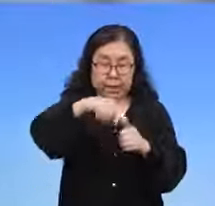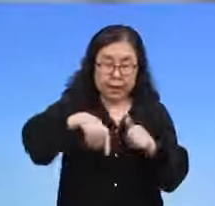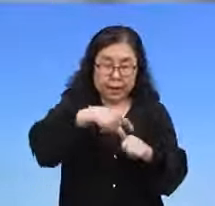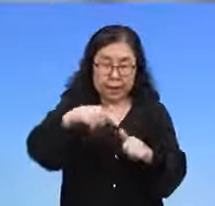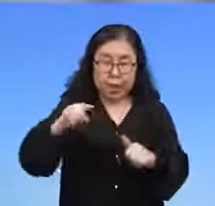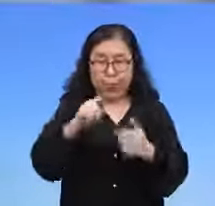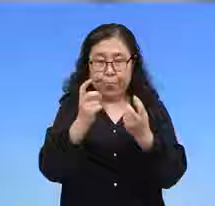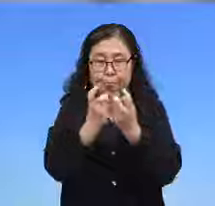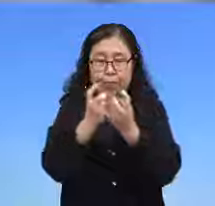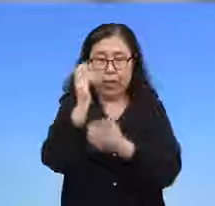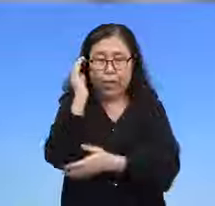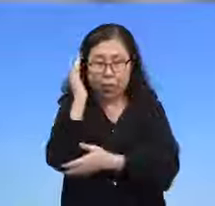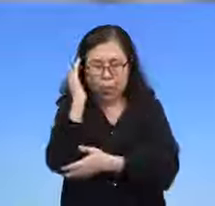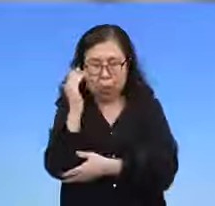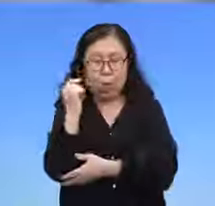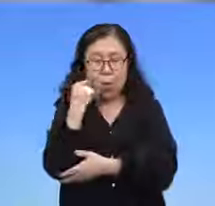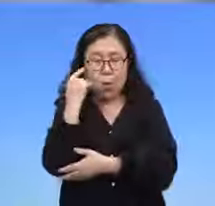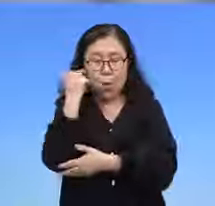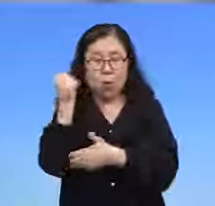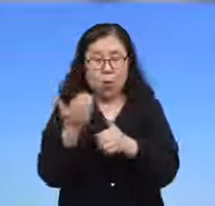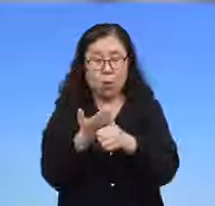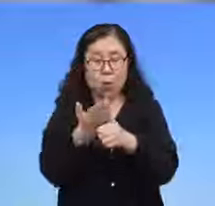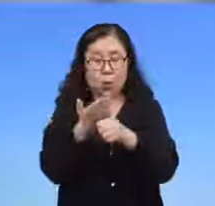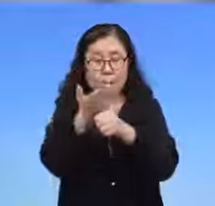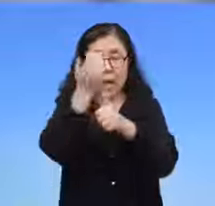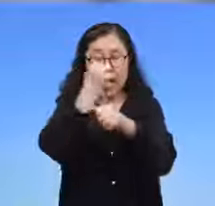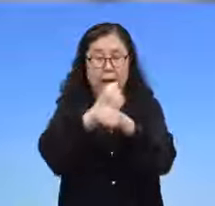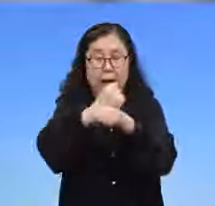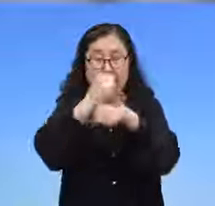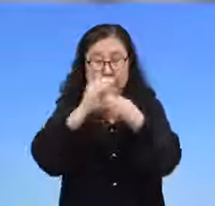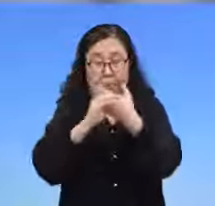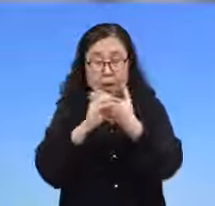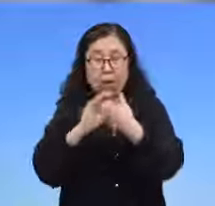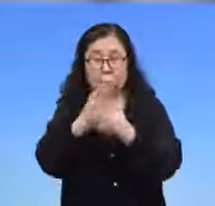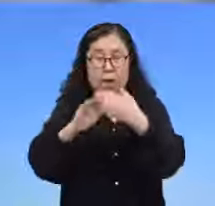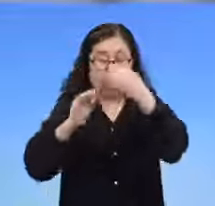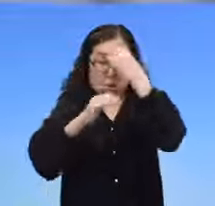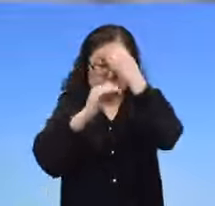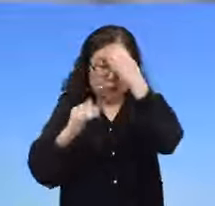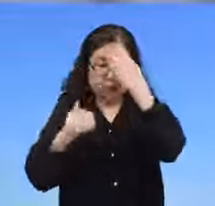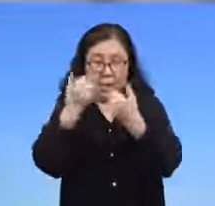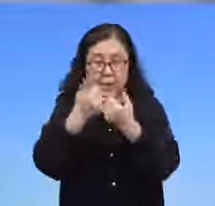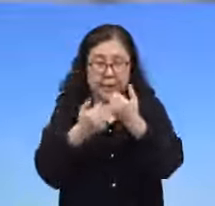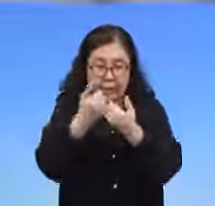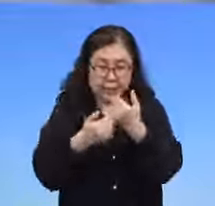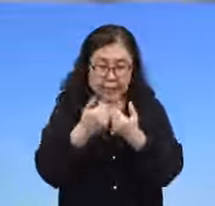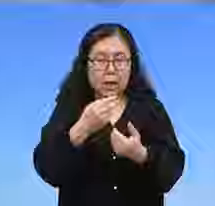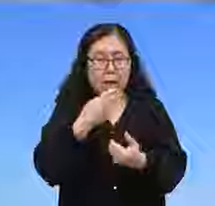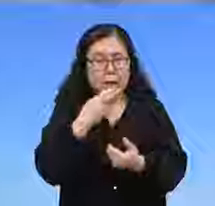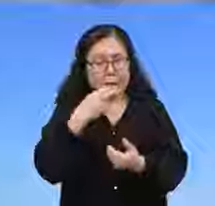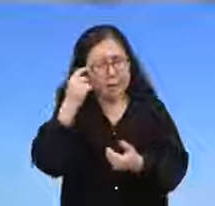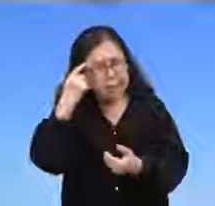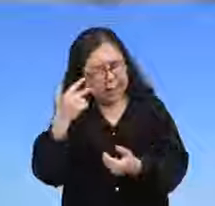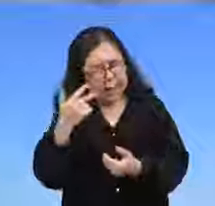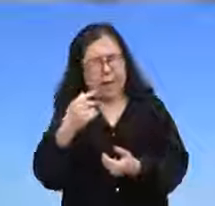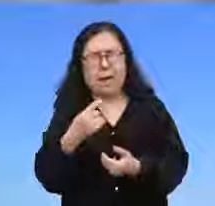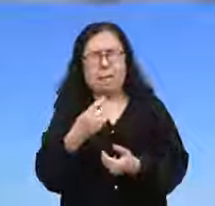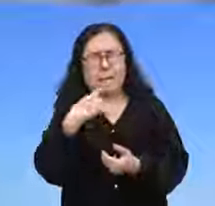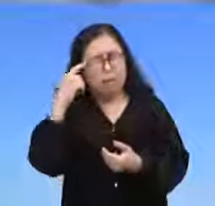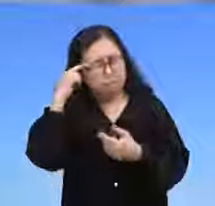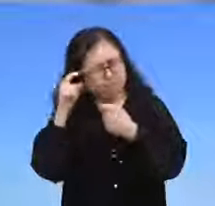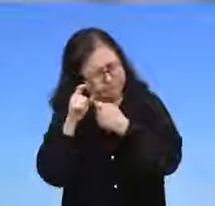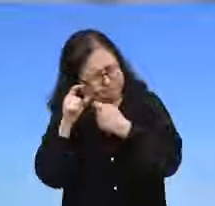이 상황에서 어떻게 목회해야 우리 성도님들이 갈등 겪지 않도록 할 건가, 그거 하나만 골똘히